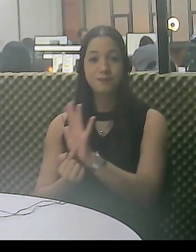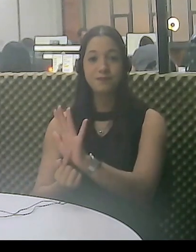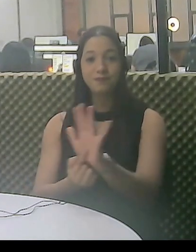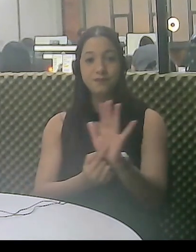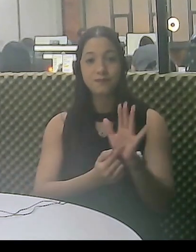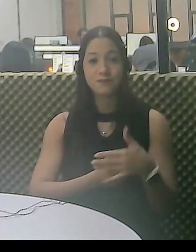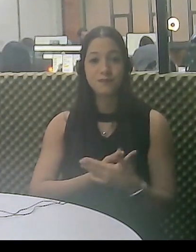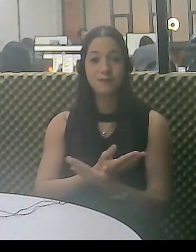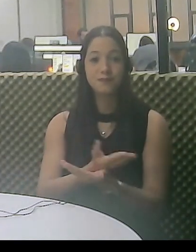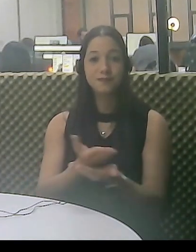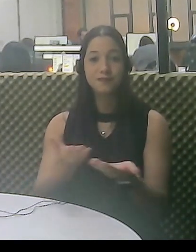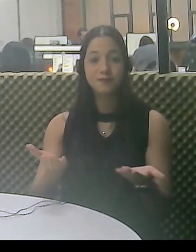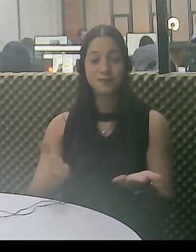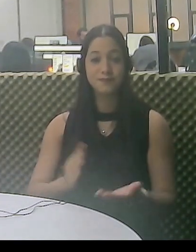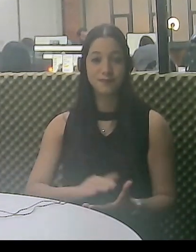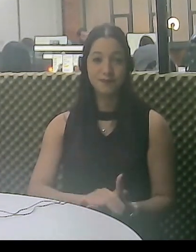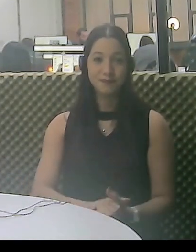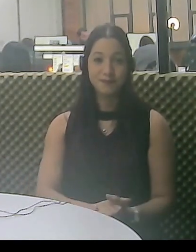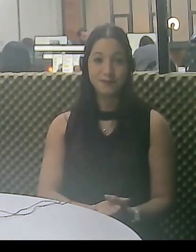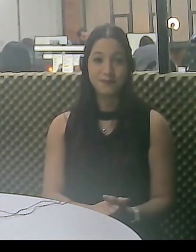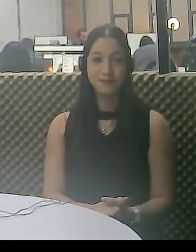Uberlândia no ar pra você.